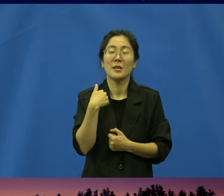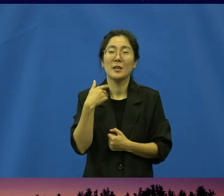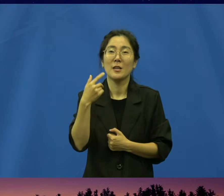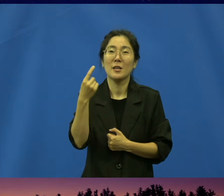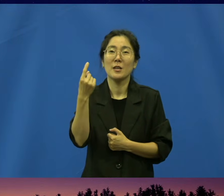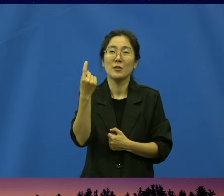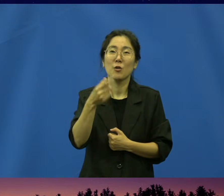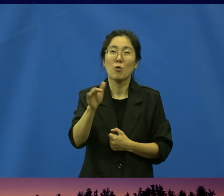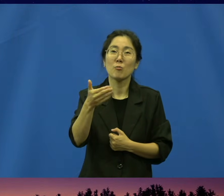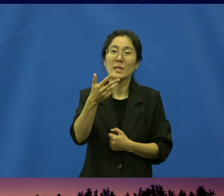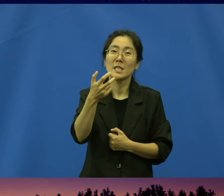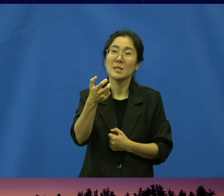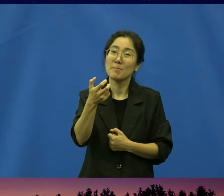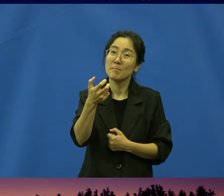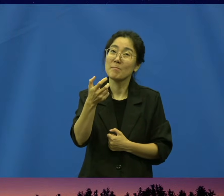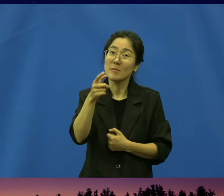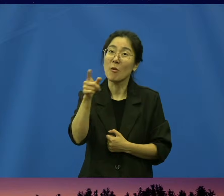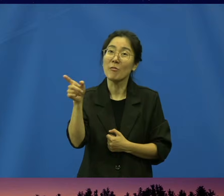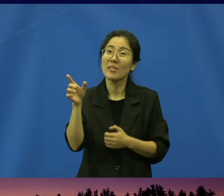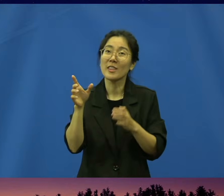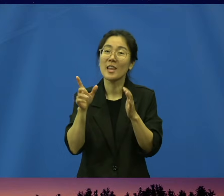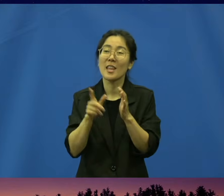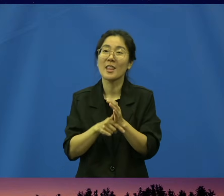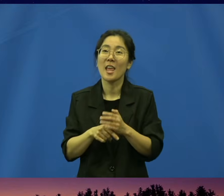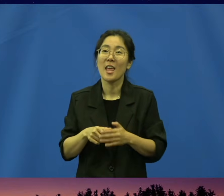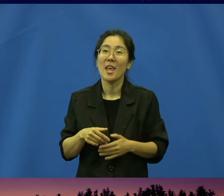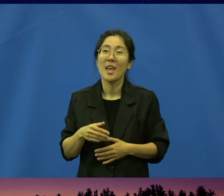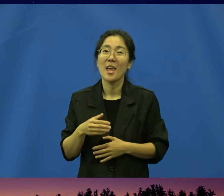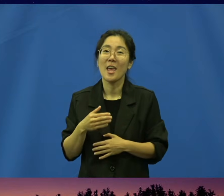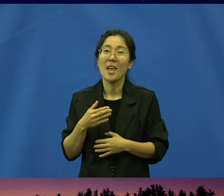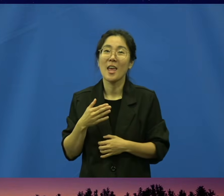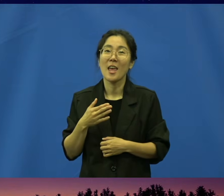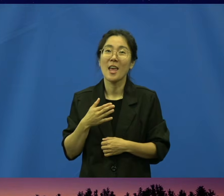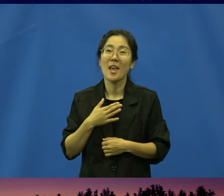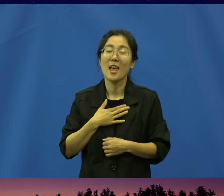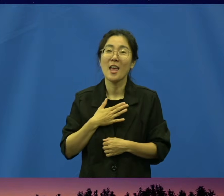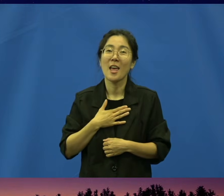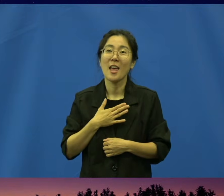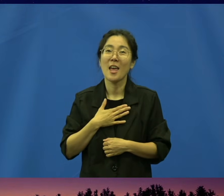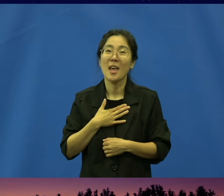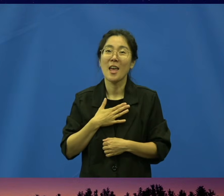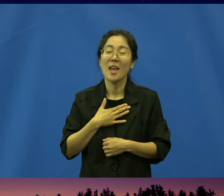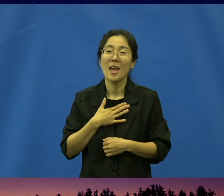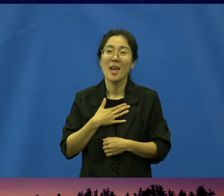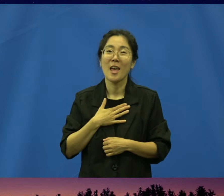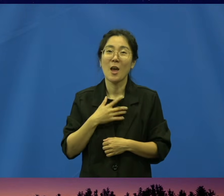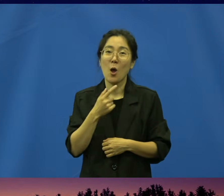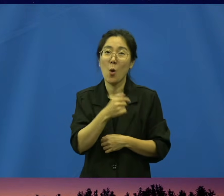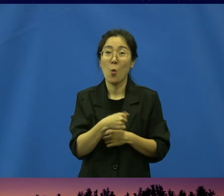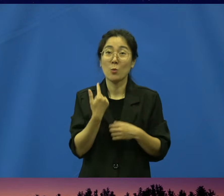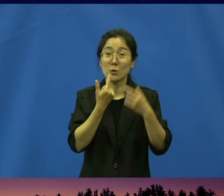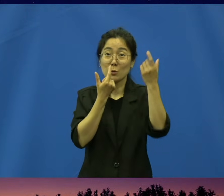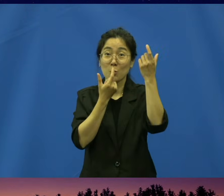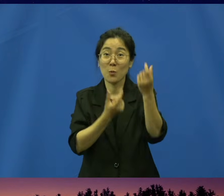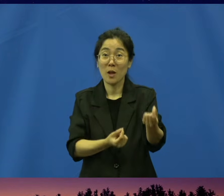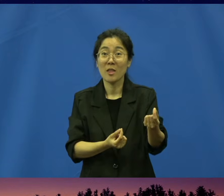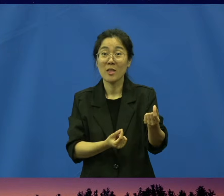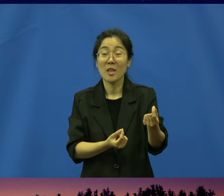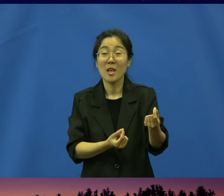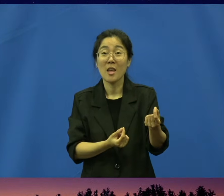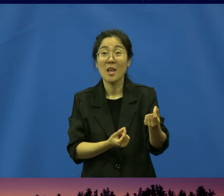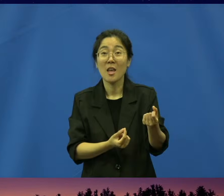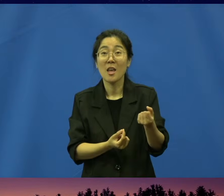어떤 사람들이 옷을 입었는데, 같은 옷을 입어도 왜 그런 색깔의 옷을 입습니까, 도대체?